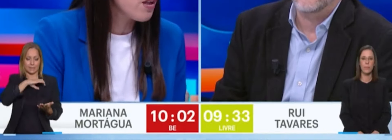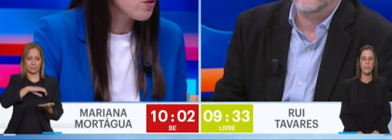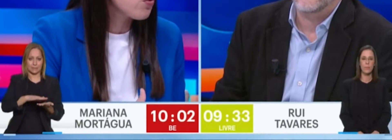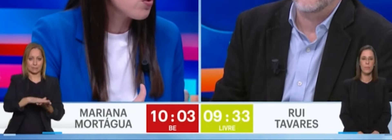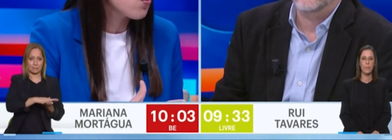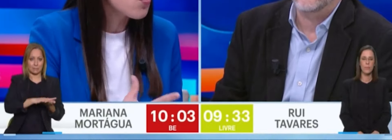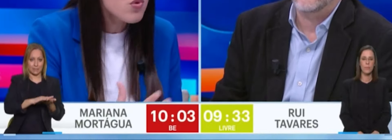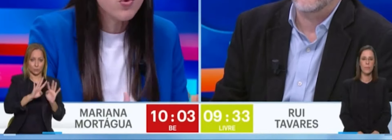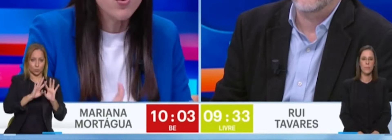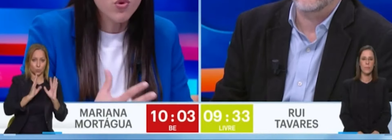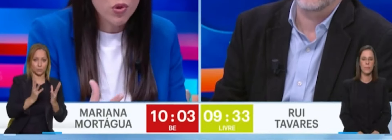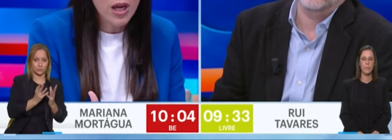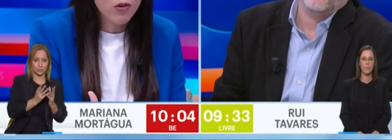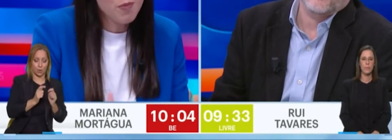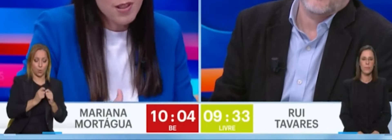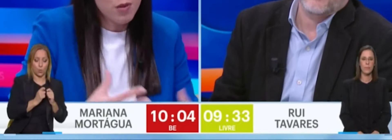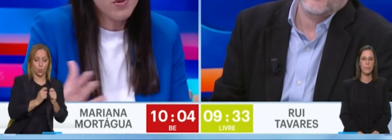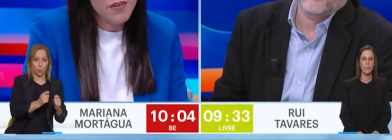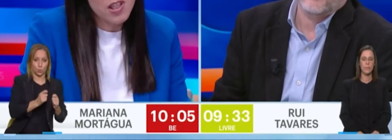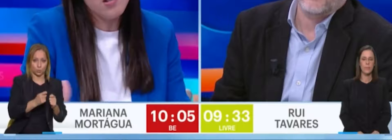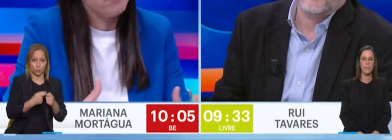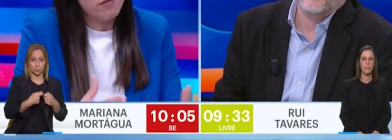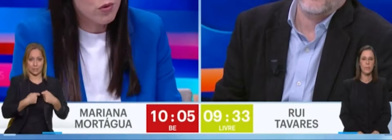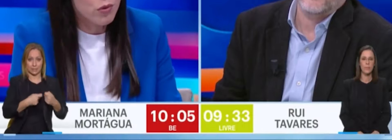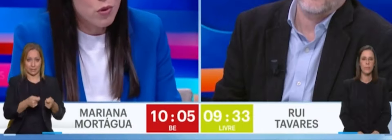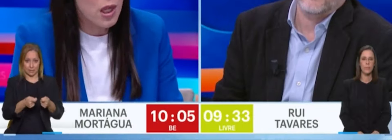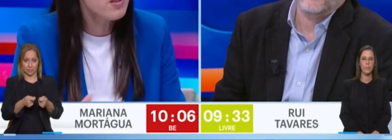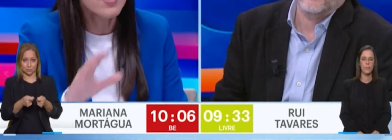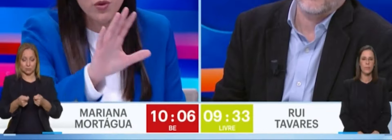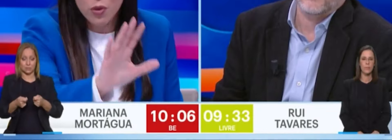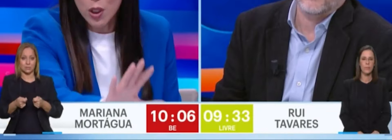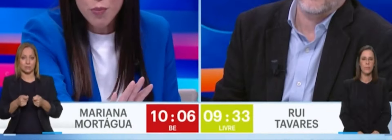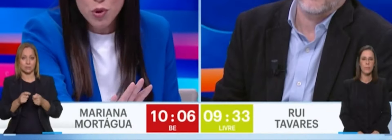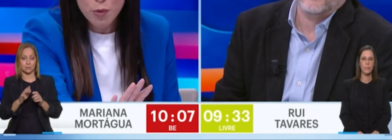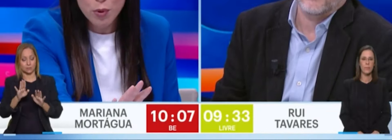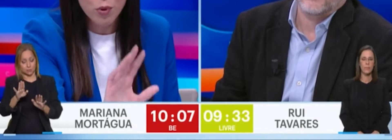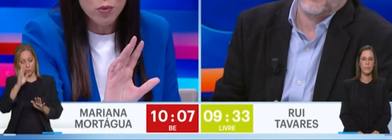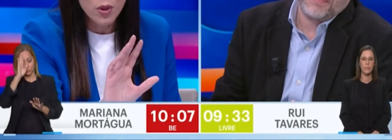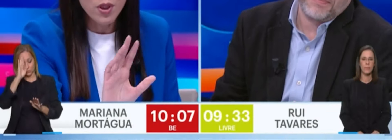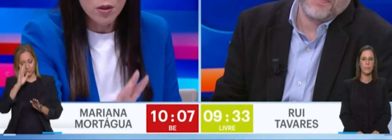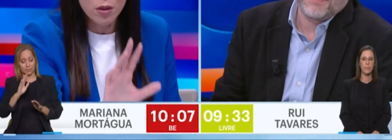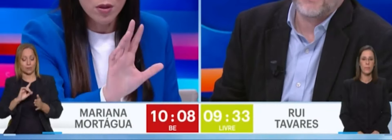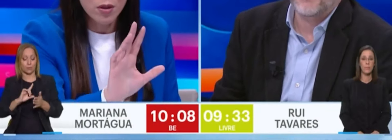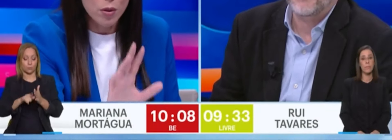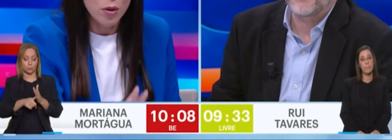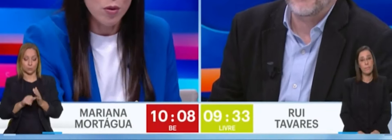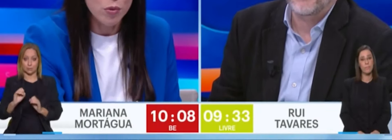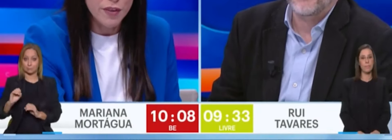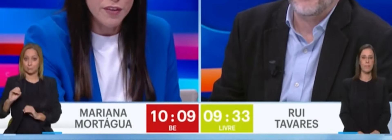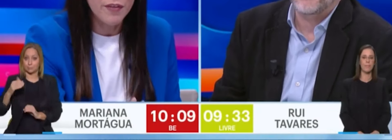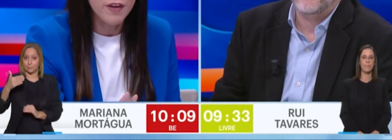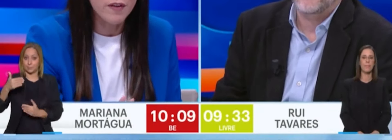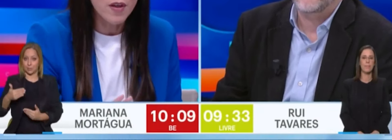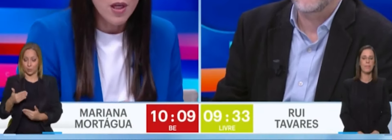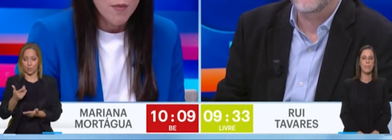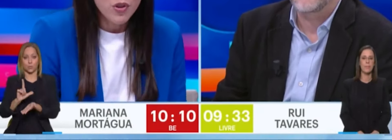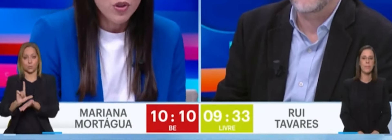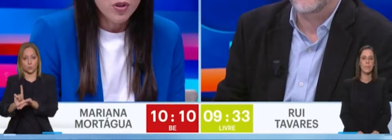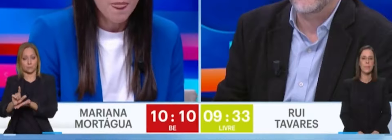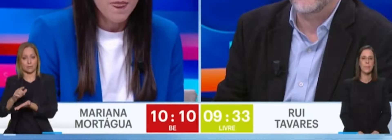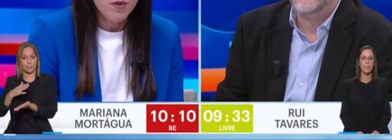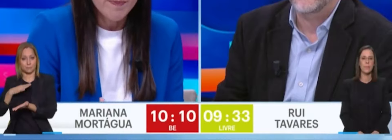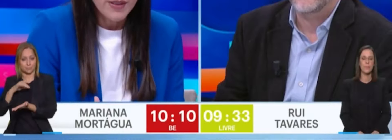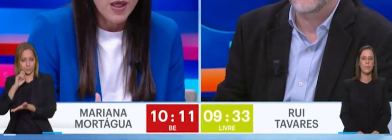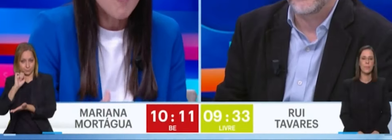Universal e o seu custo e os seus gastos para ser Universal e Incondicional eu sei que é um projeto piloto que e o livre defende